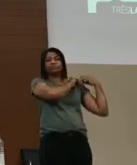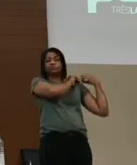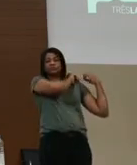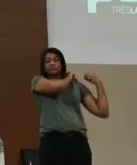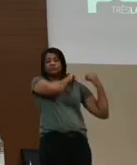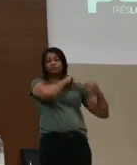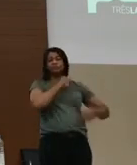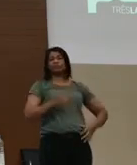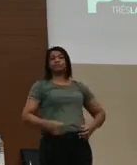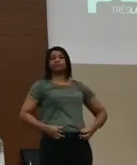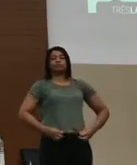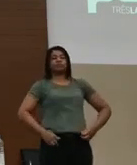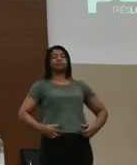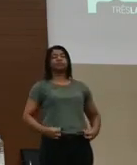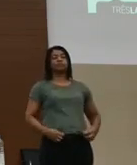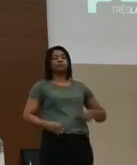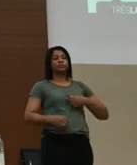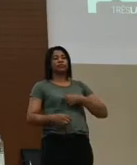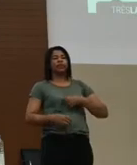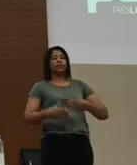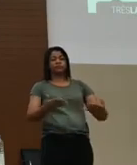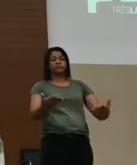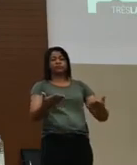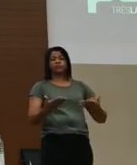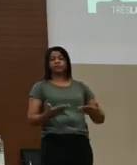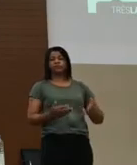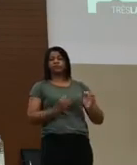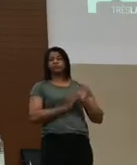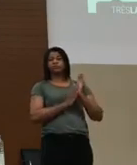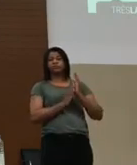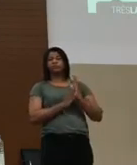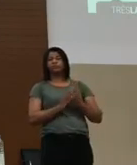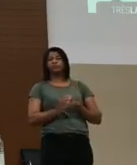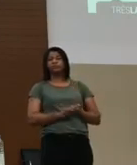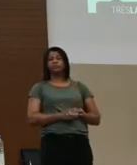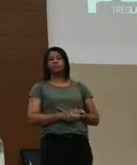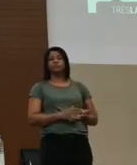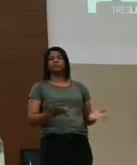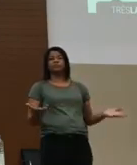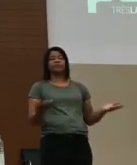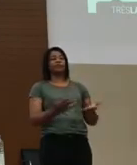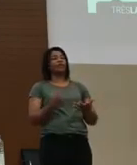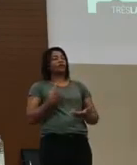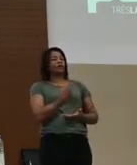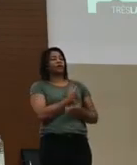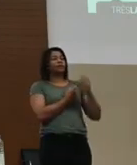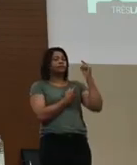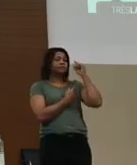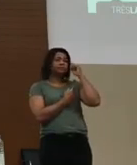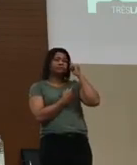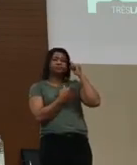Pedir o louvor para subir. Feche seus olhos nessa hora.